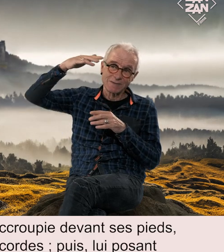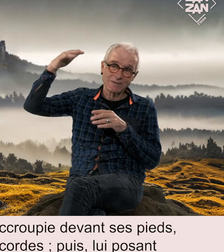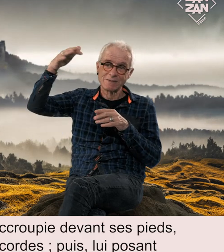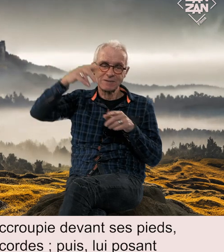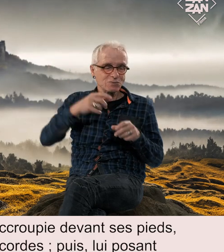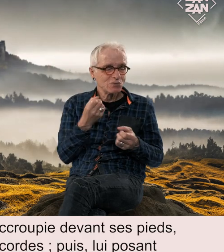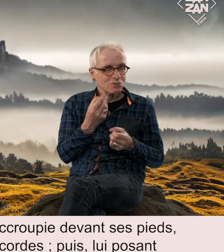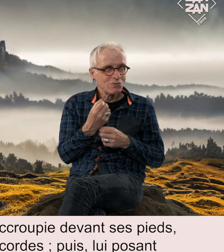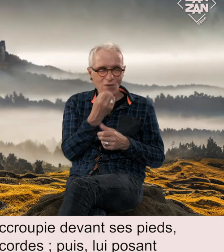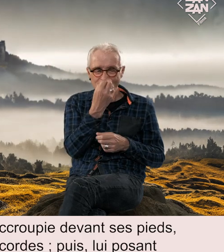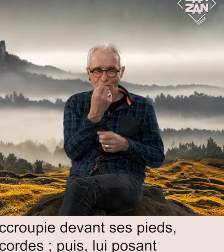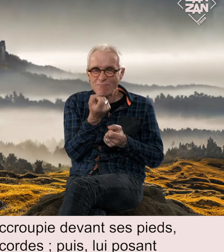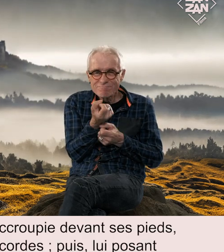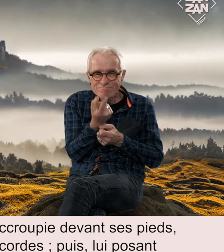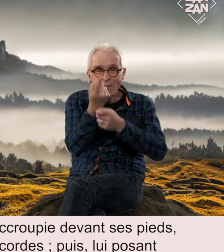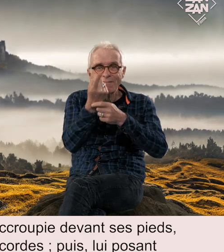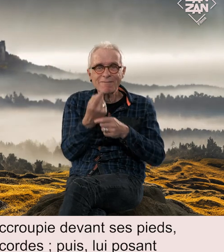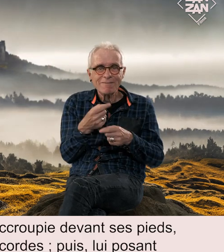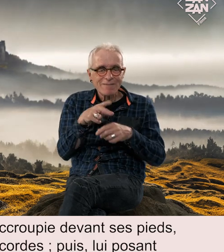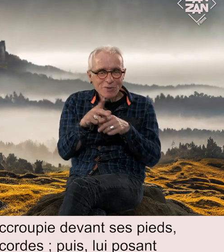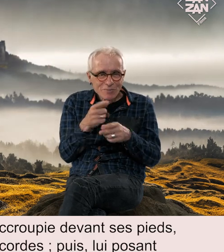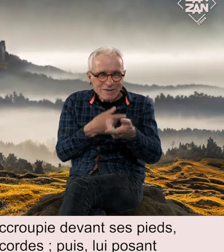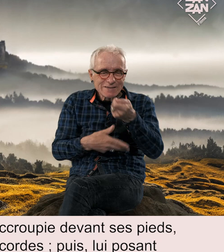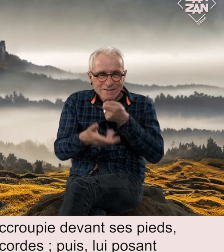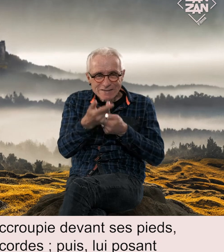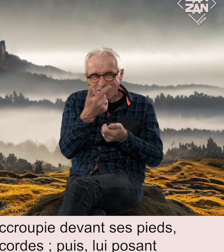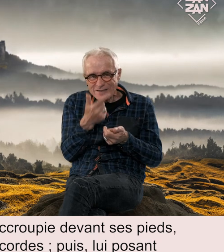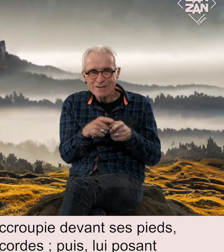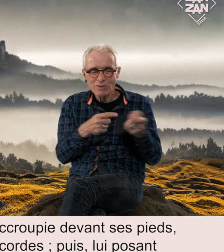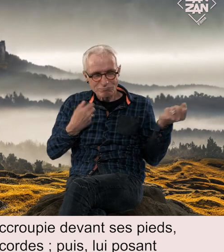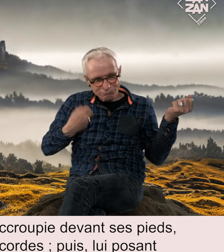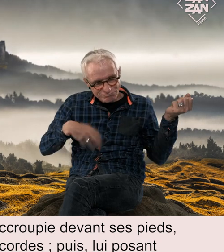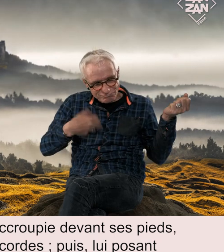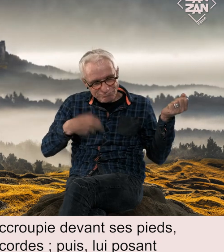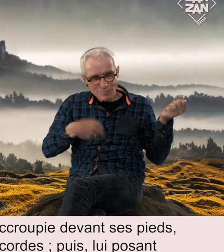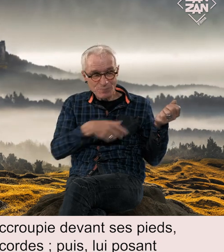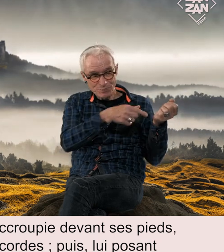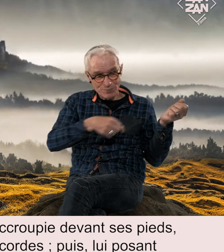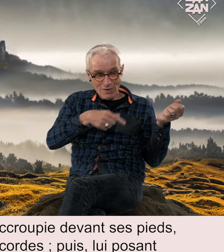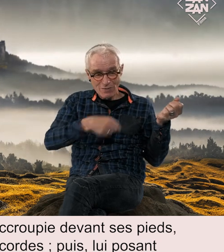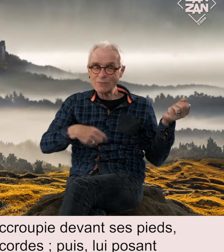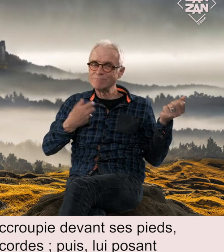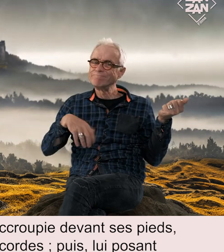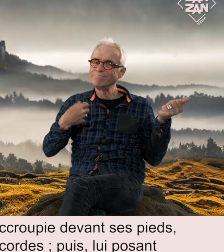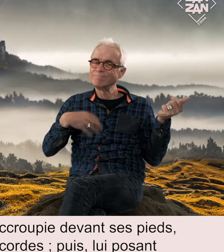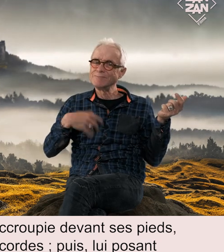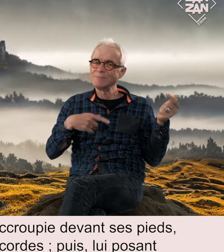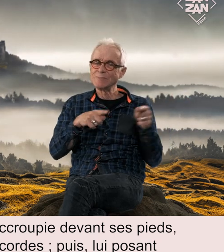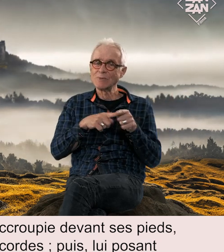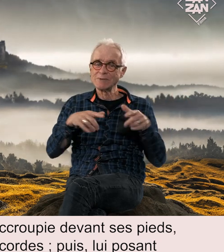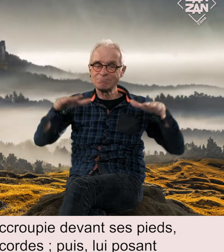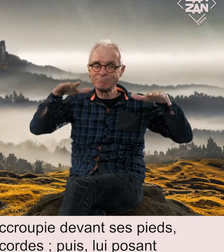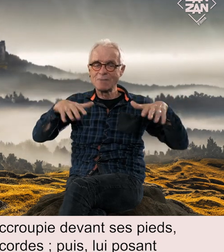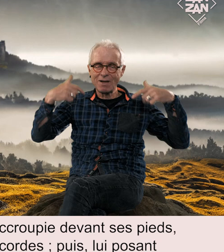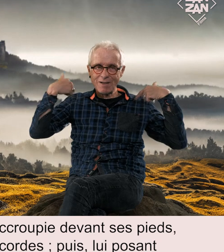elle lui jetait des fleurs au visage. Accroupie devant ses pieds, elle tirait des airs d'une mandoline à trois cordes, puis, lui posant sur l'épaule ses deux mains